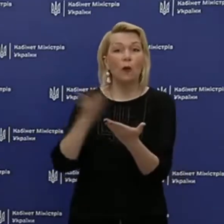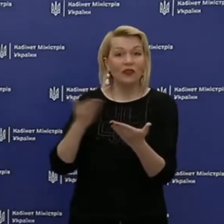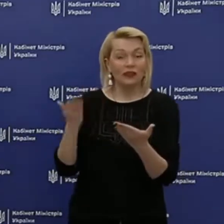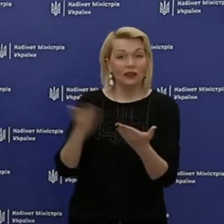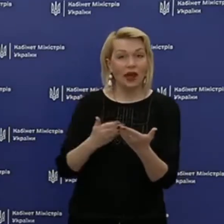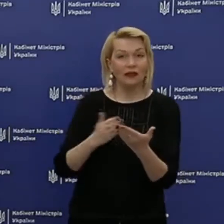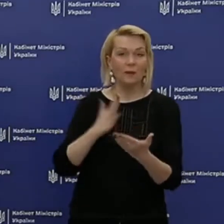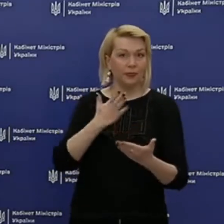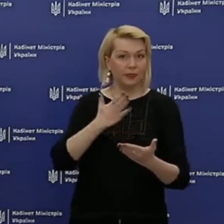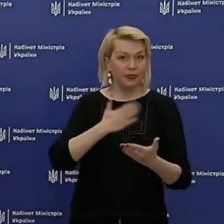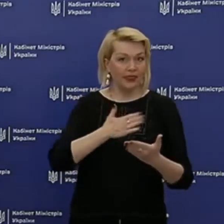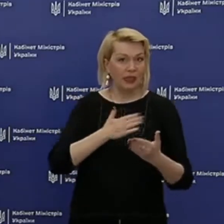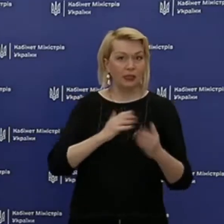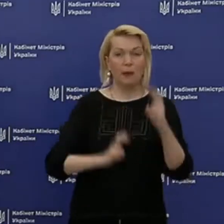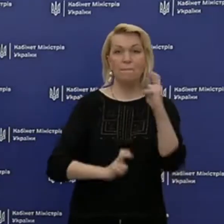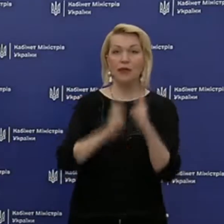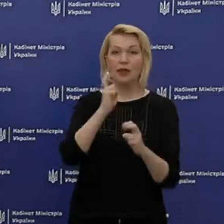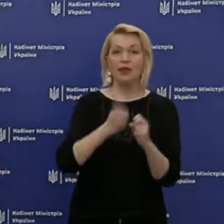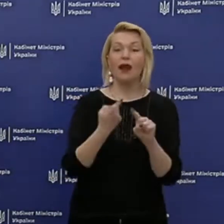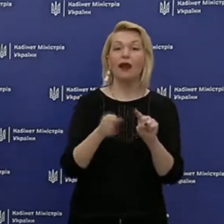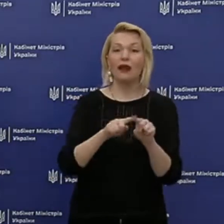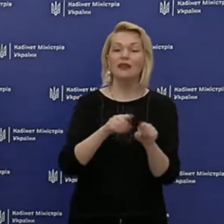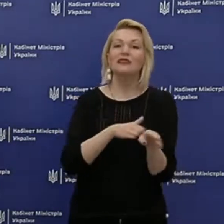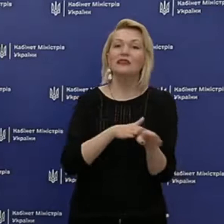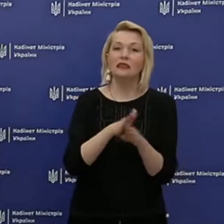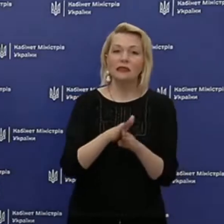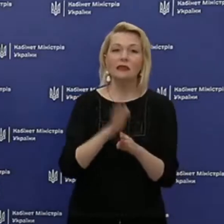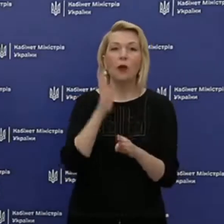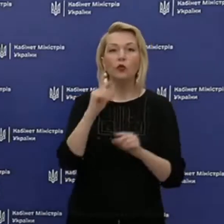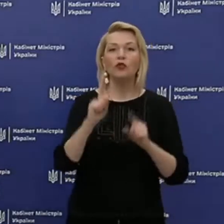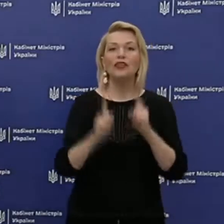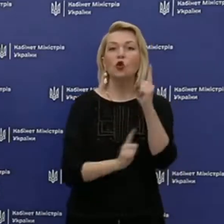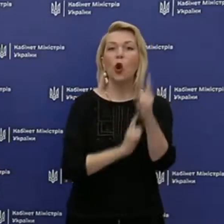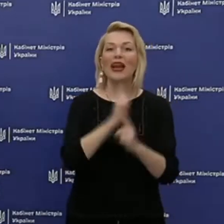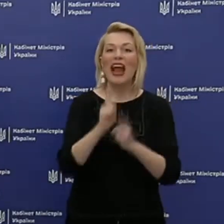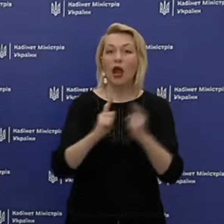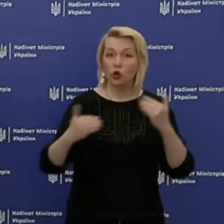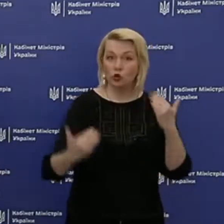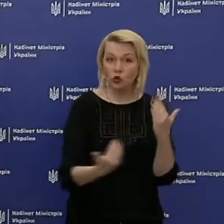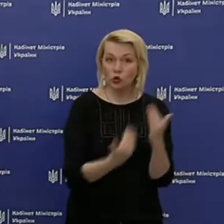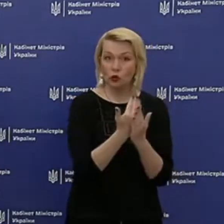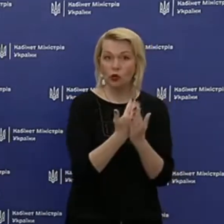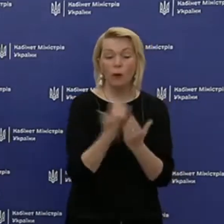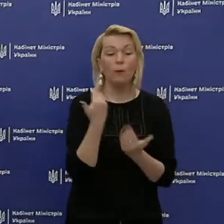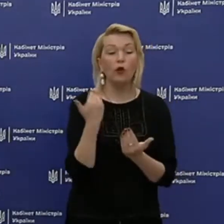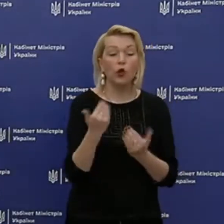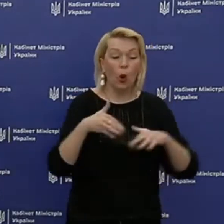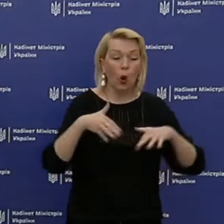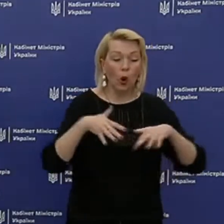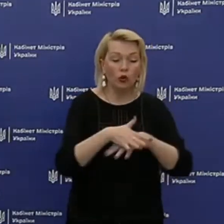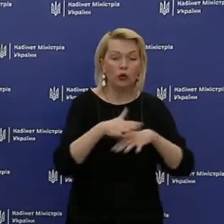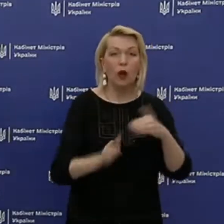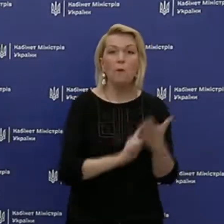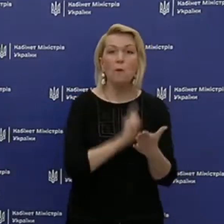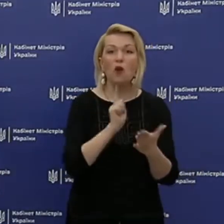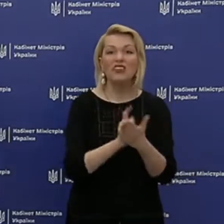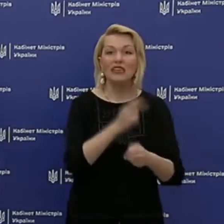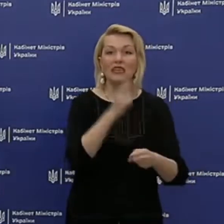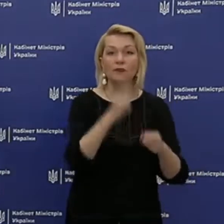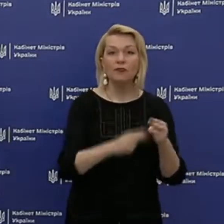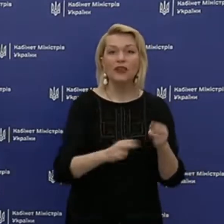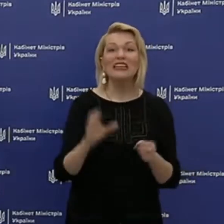відповідно наше підприємство, яке здійснювати буде цю реконструкцію, по його розрахунках ми повинні закінчити